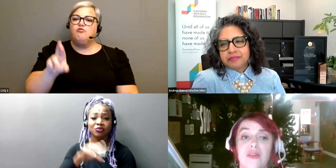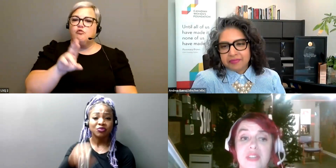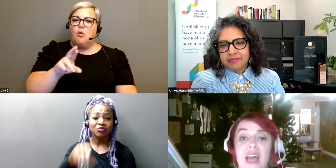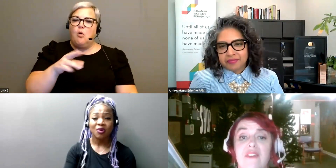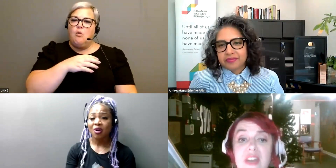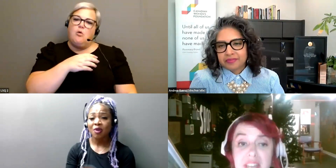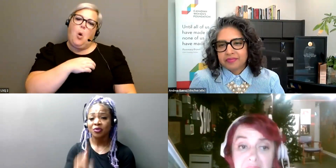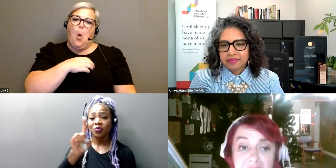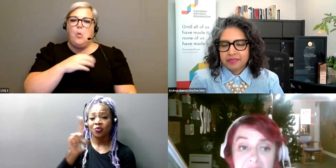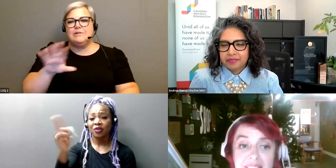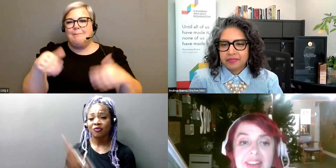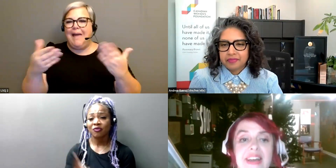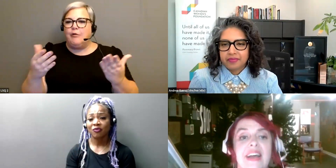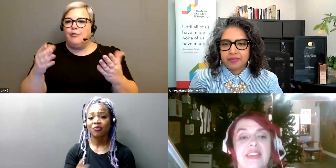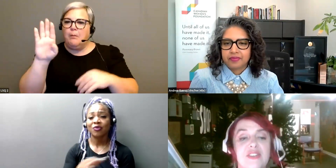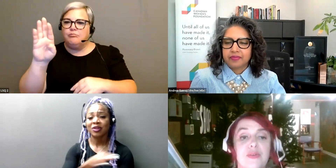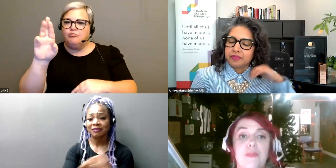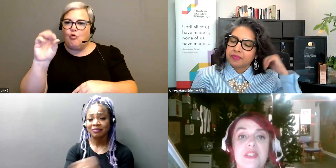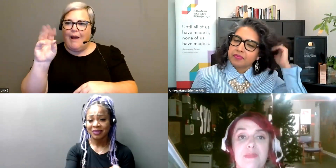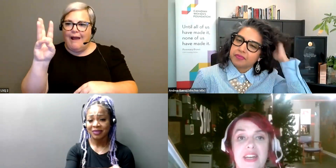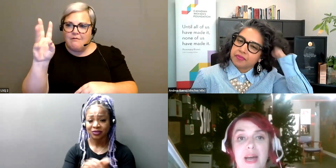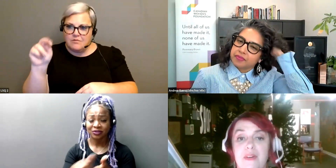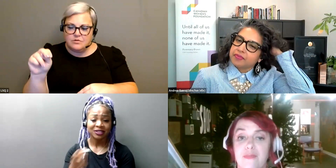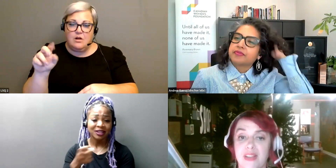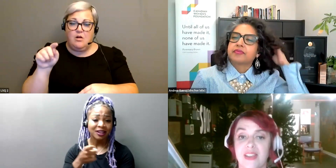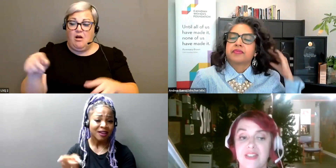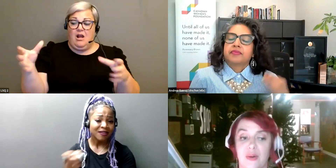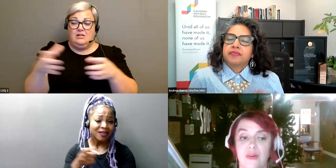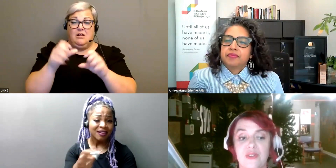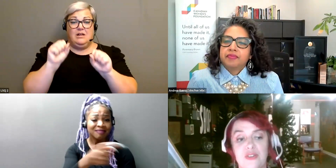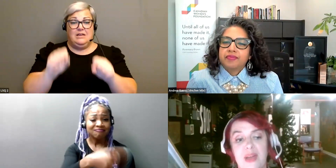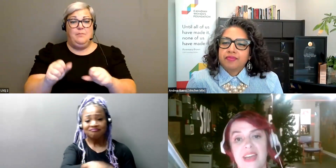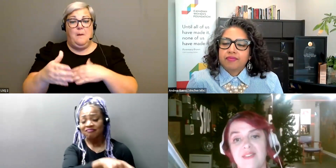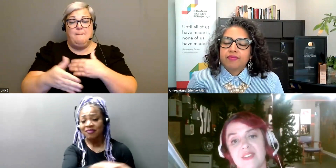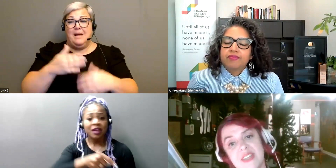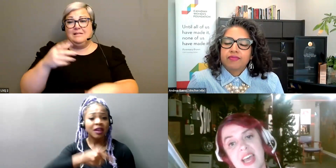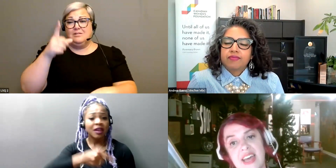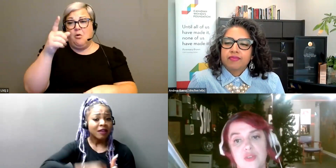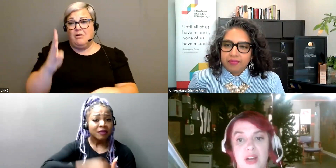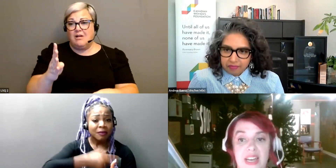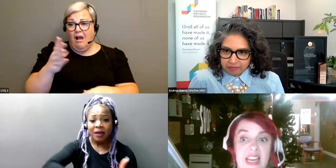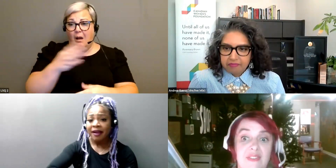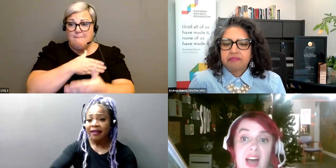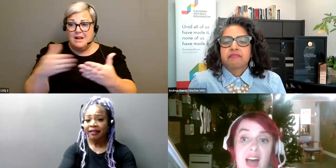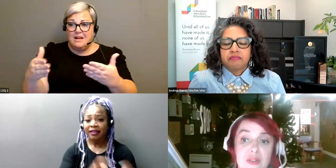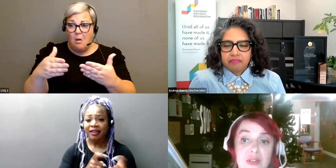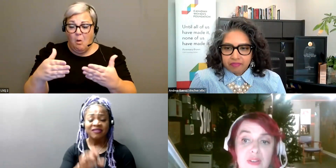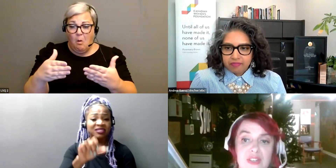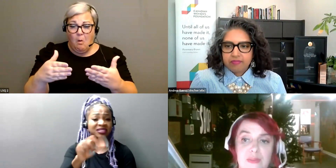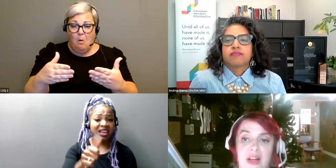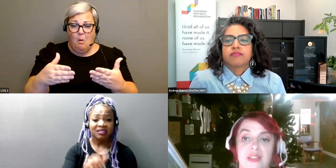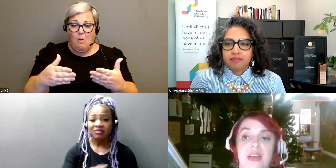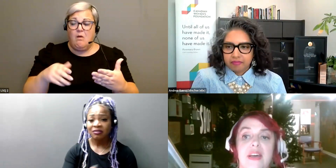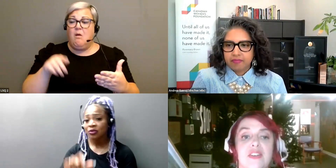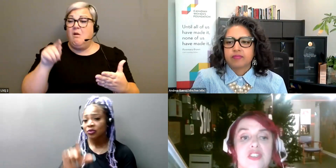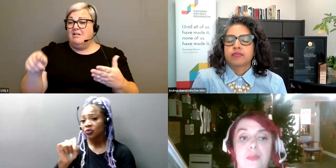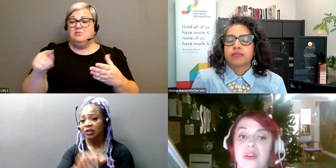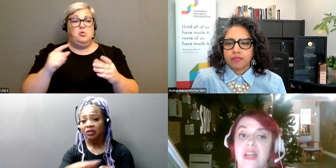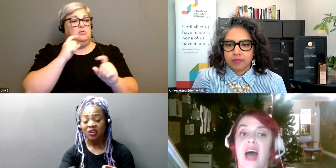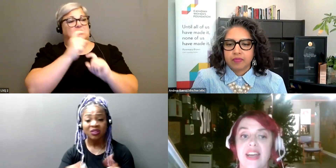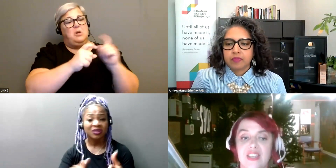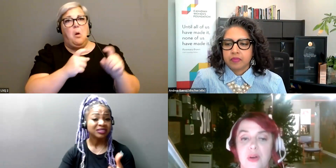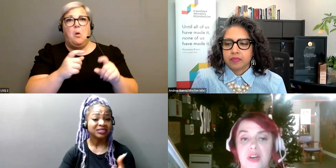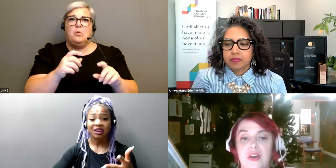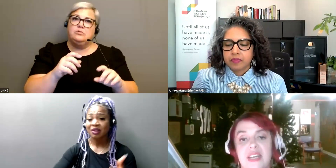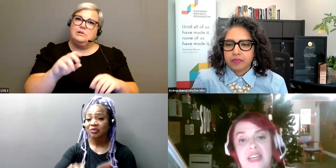Collective. Et ensemble, ils peuvent contribuer près d'un quart de million de dollars et ils font des dons de